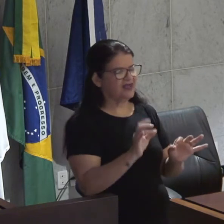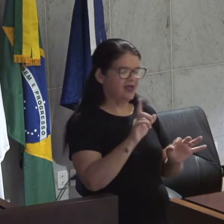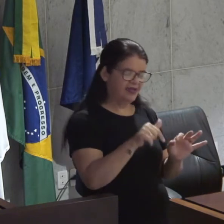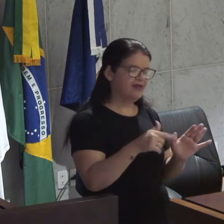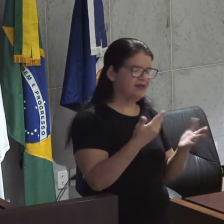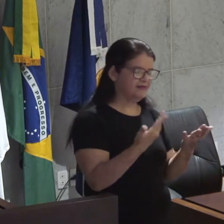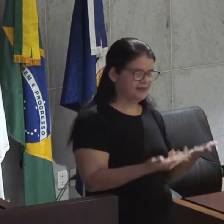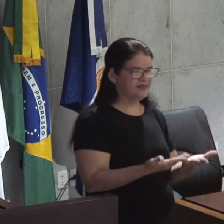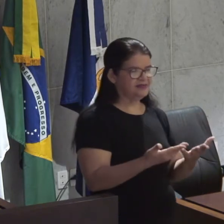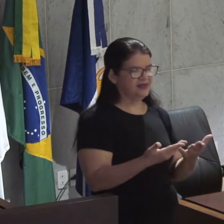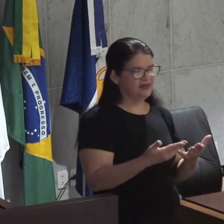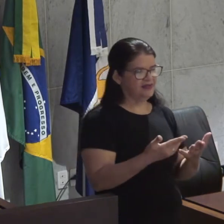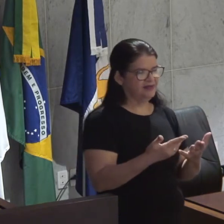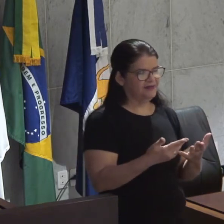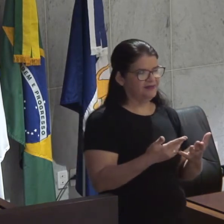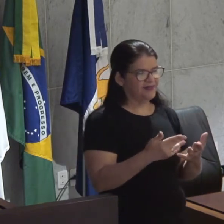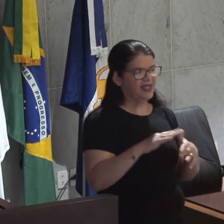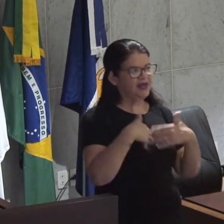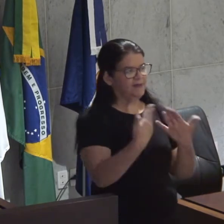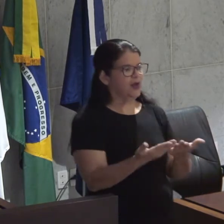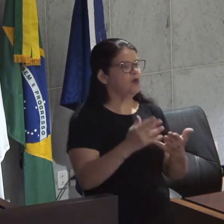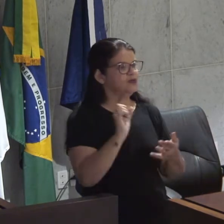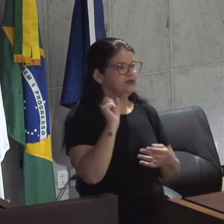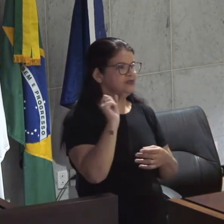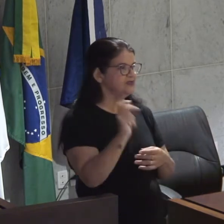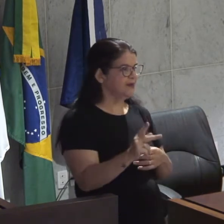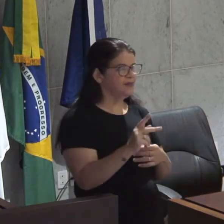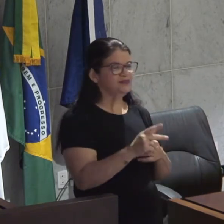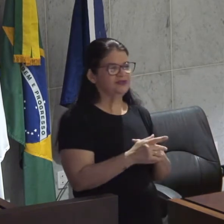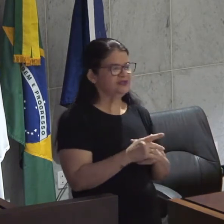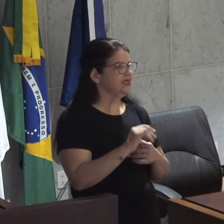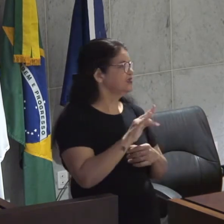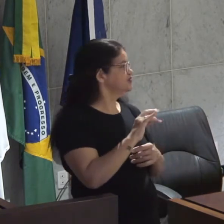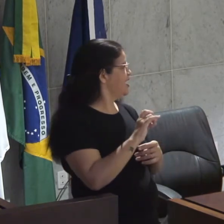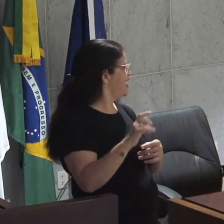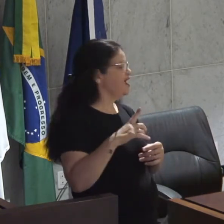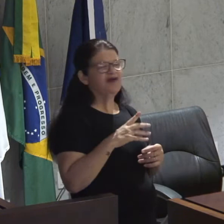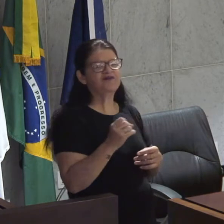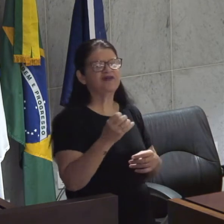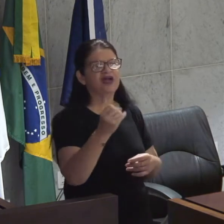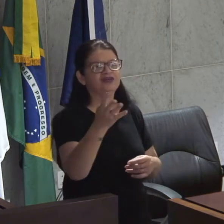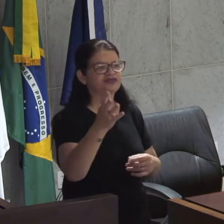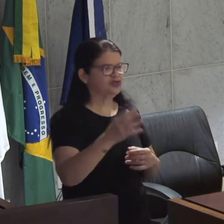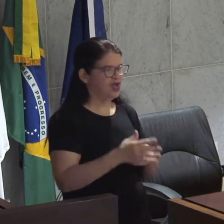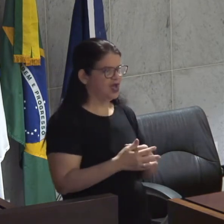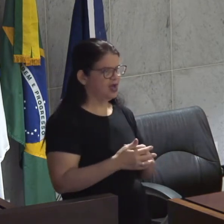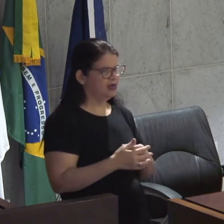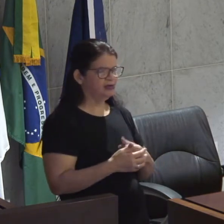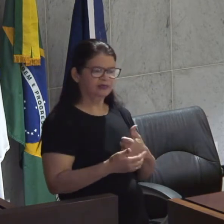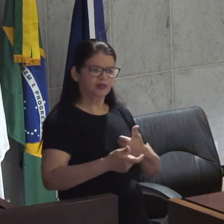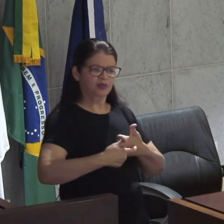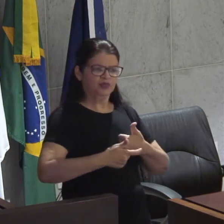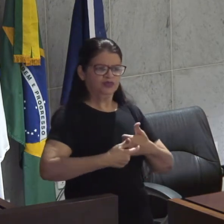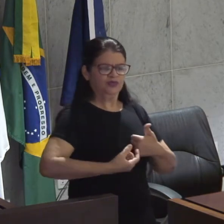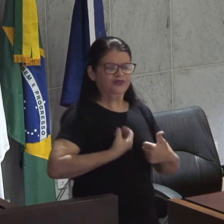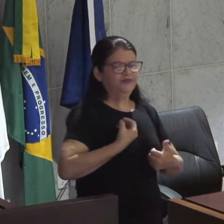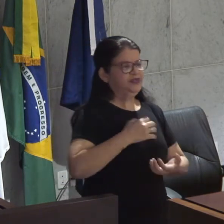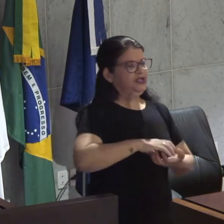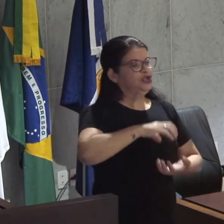ser. Era para quando a gente se aposentasse, Israel, viajar, curtir a nossa vida